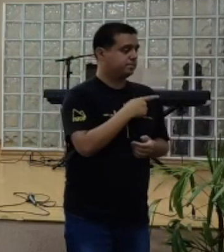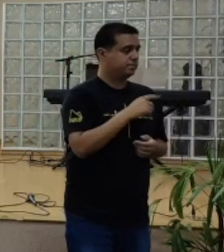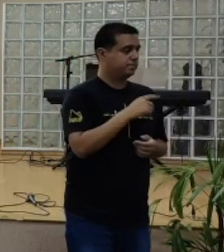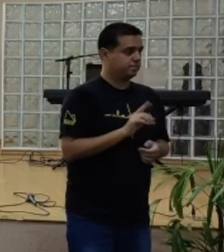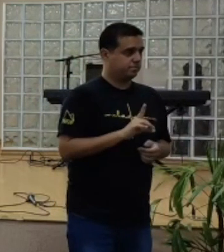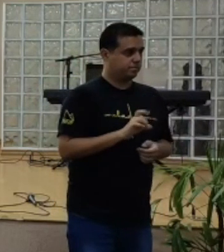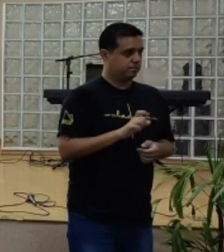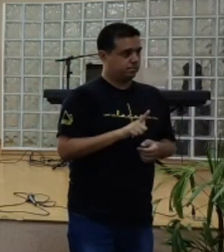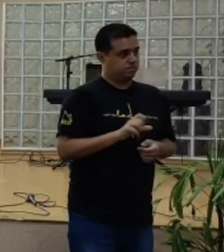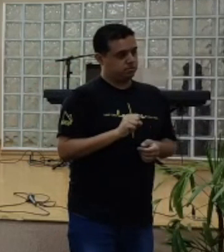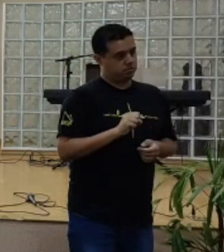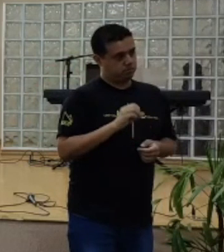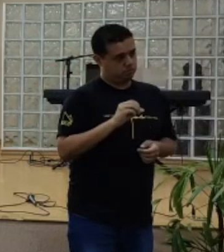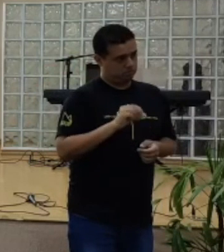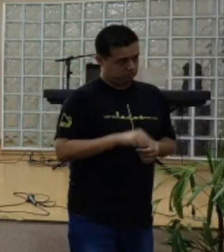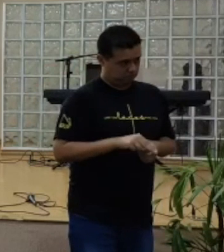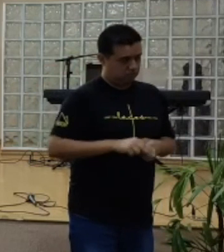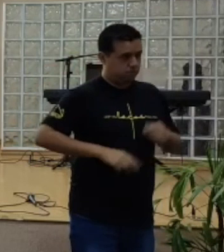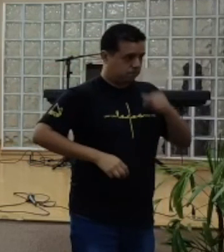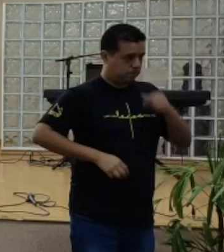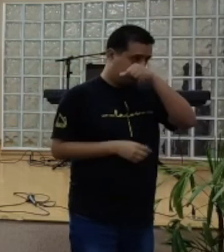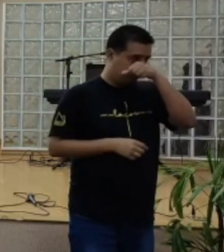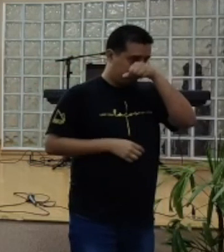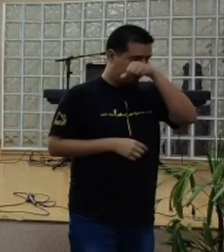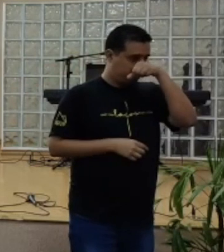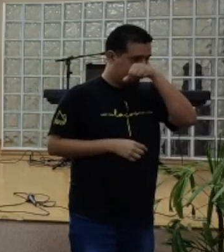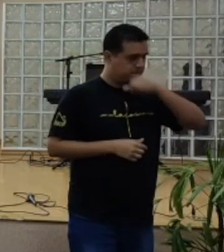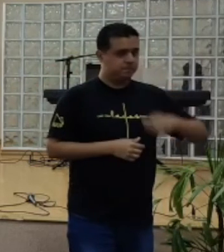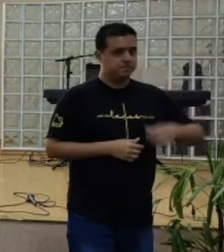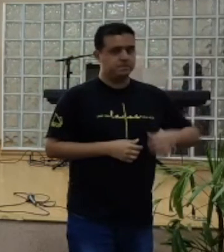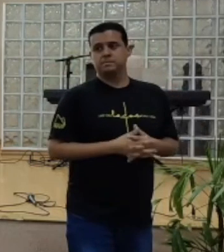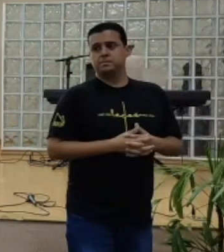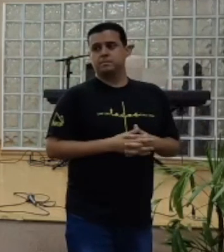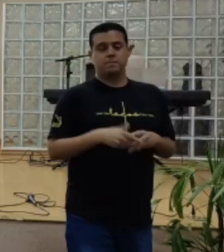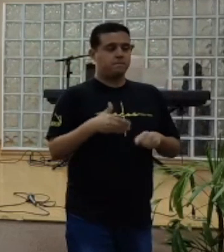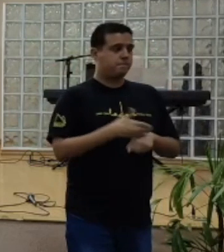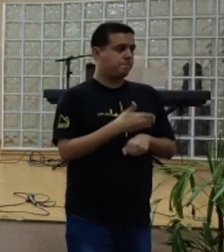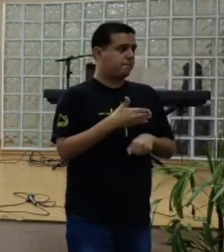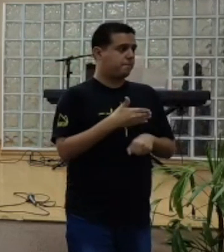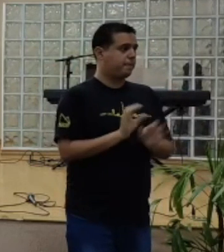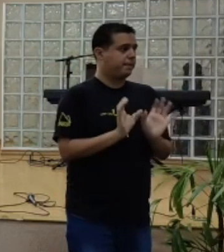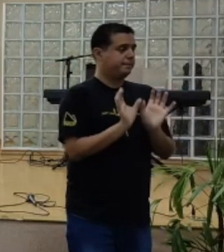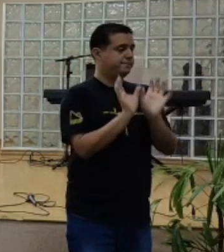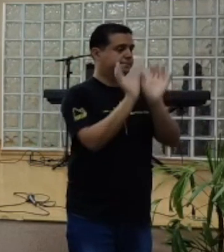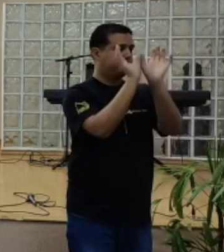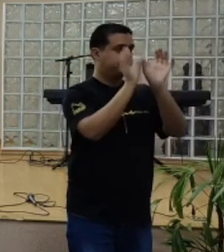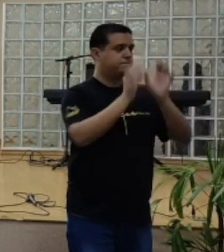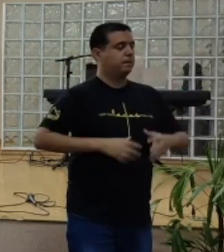para que agora participemos da ceia.